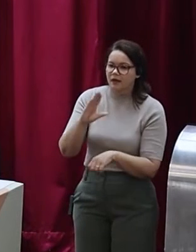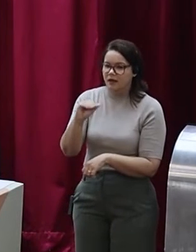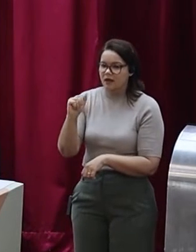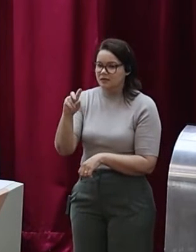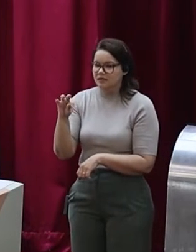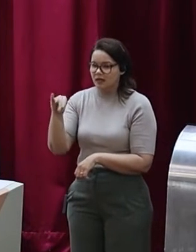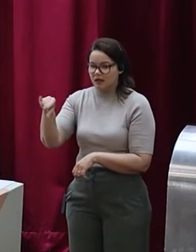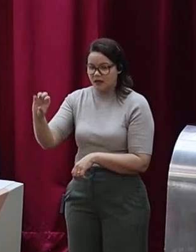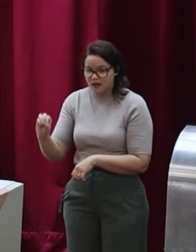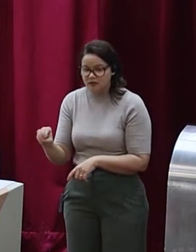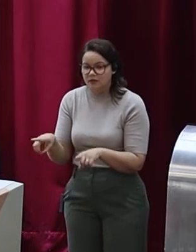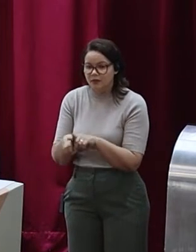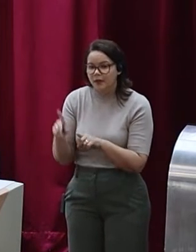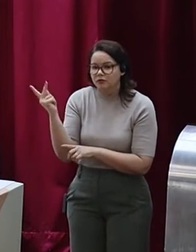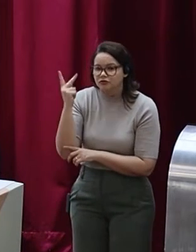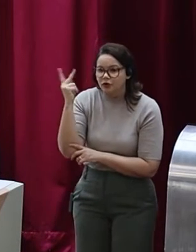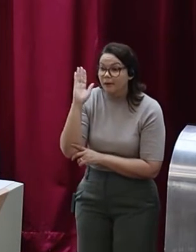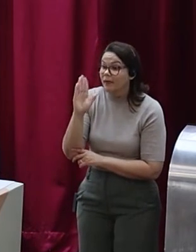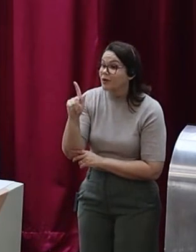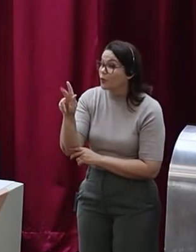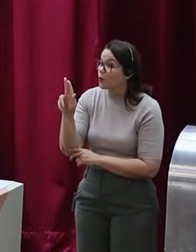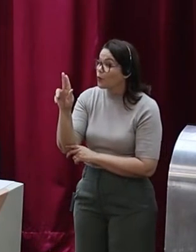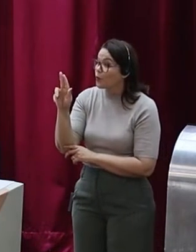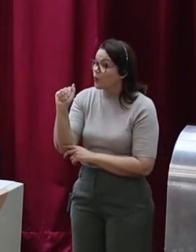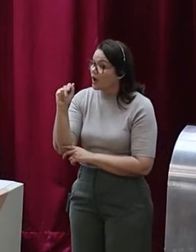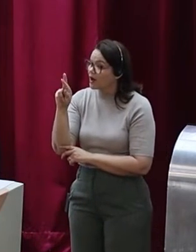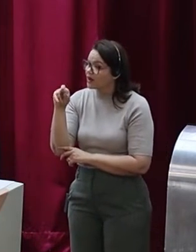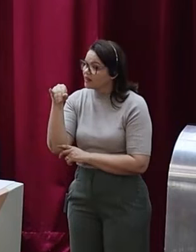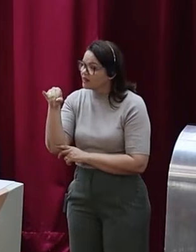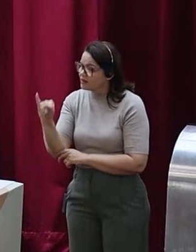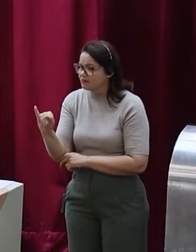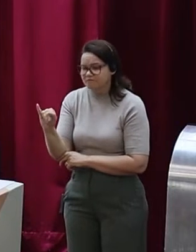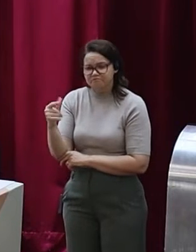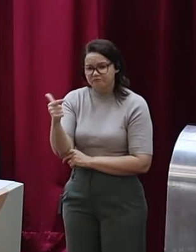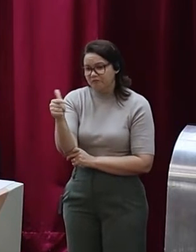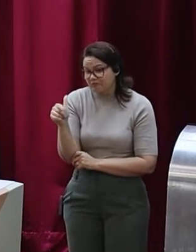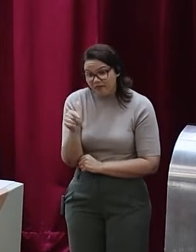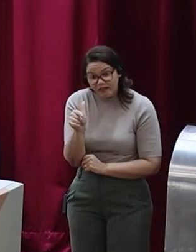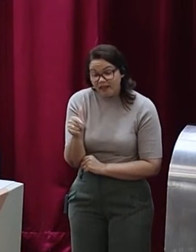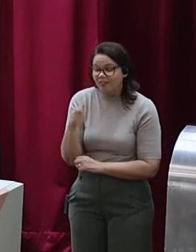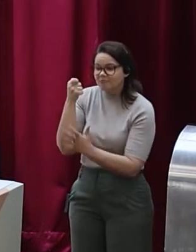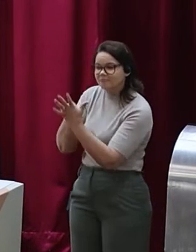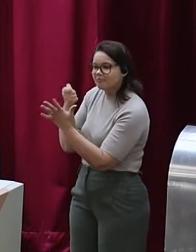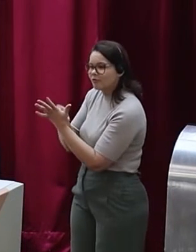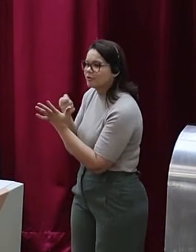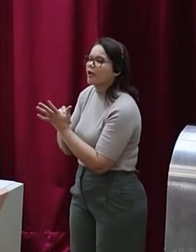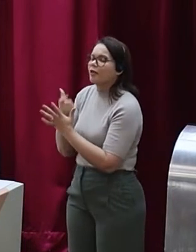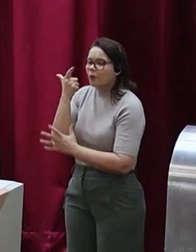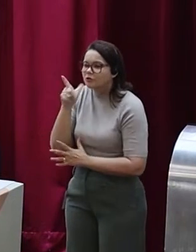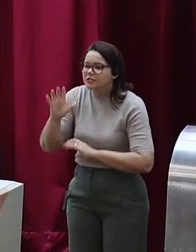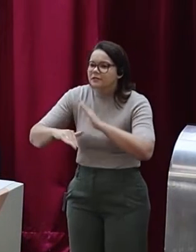pero guaraní no. Hay luchas, estamos consiguiendo. Ahora están entrando, el guaraní entra como materia